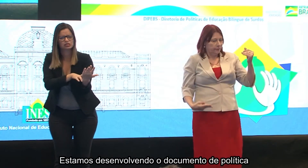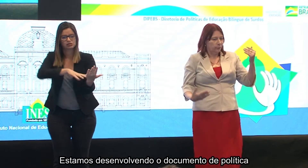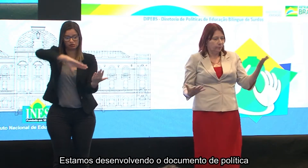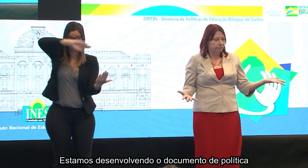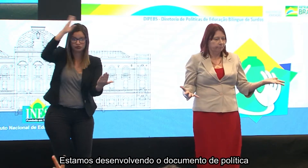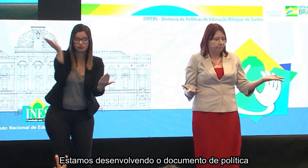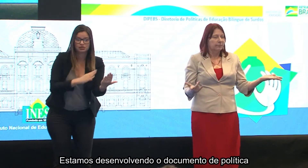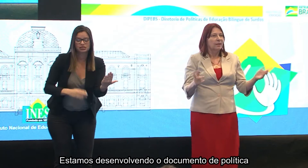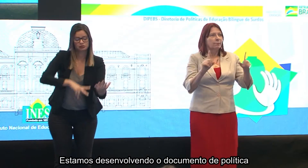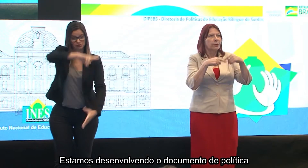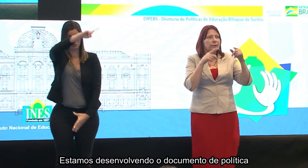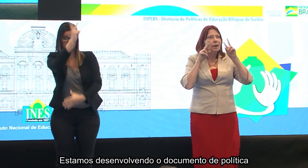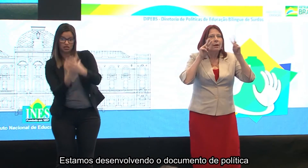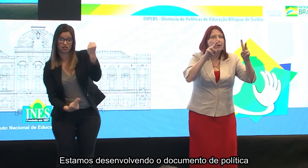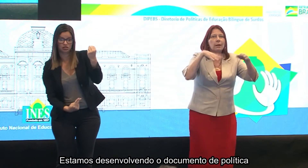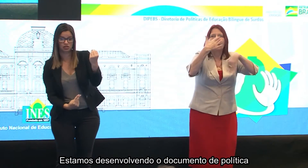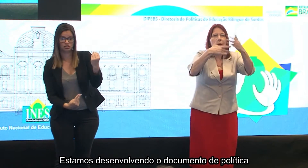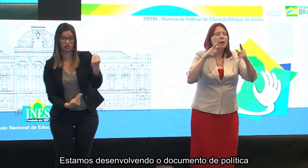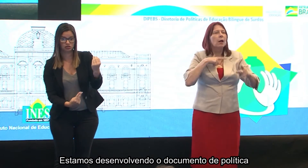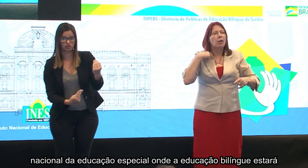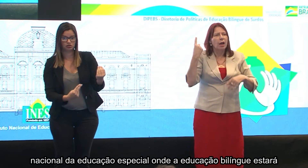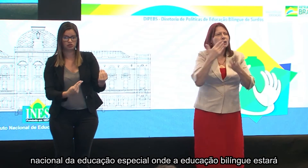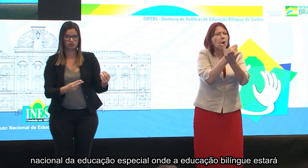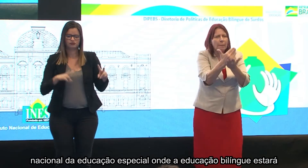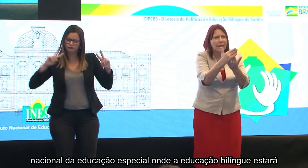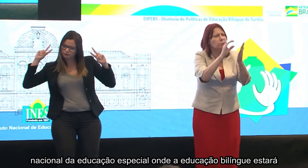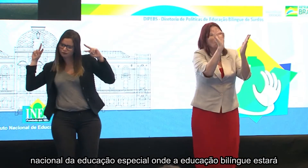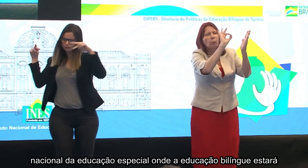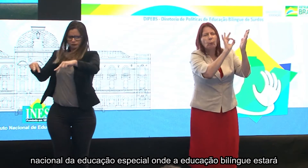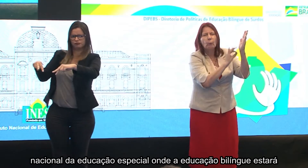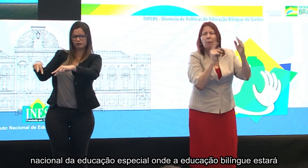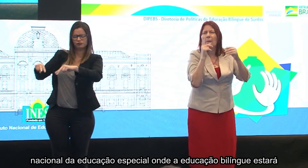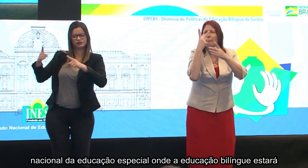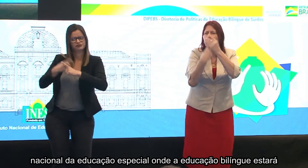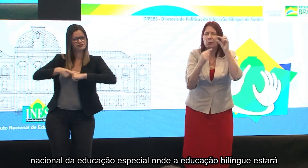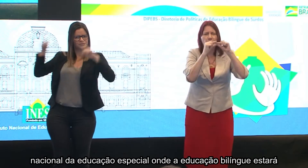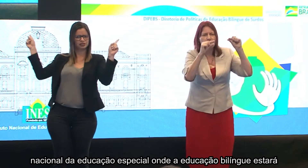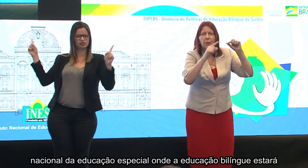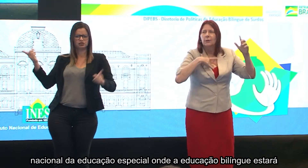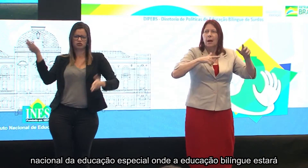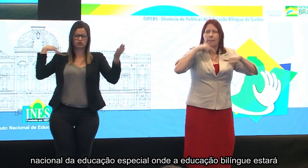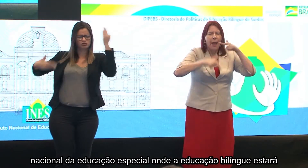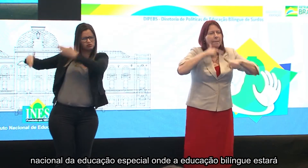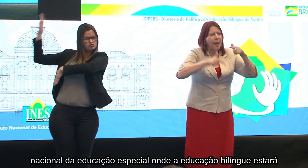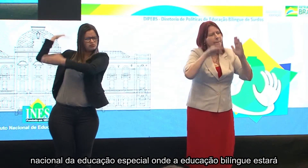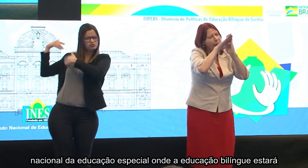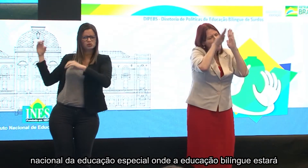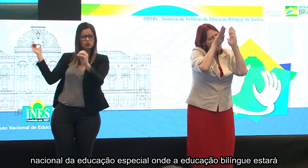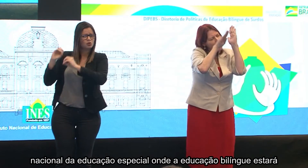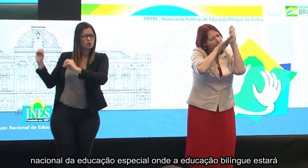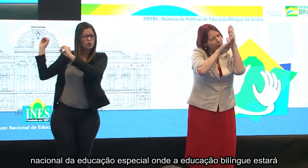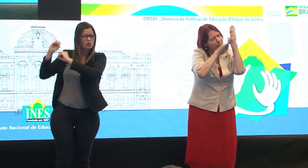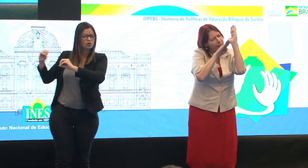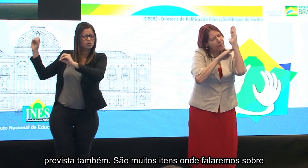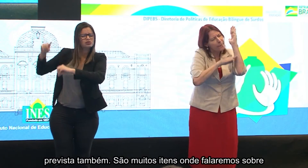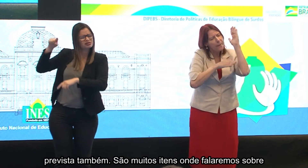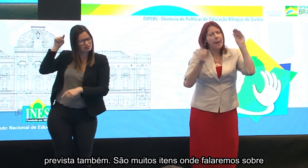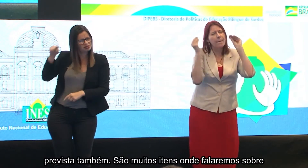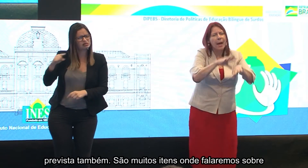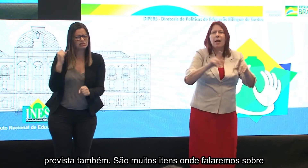Estamos desenvolvendo o documento de política nacional da educação especial, onde a educação bilíngue estará prevista também.